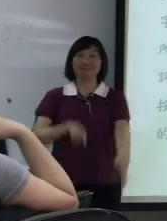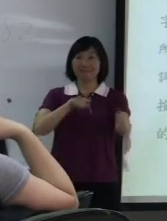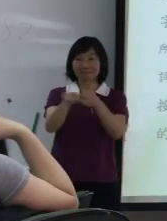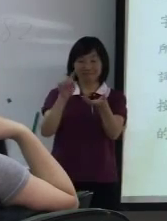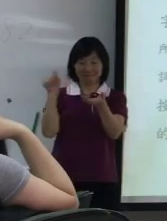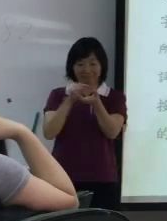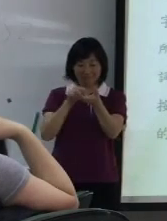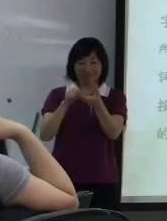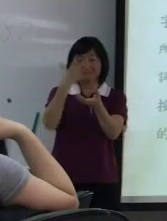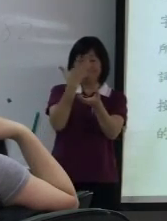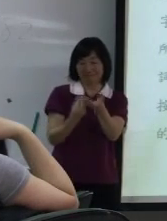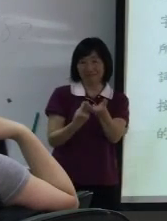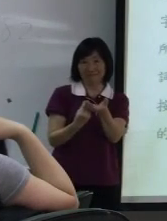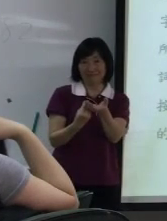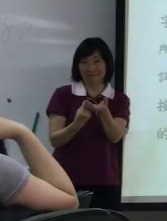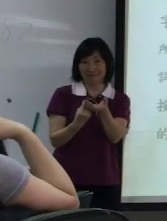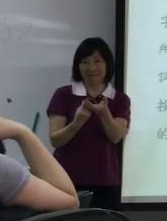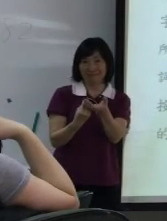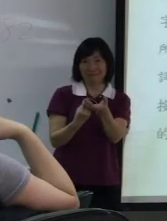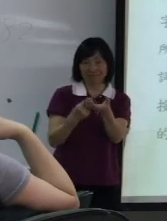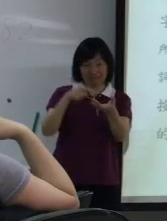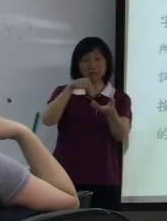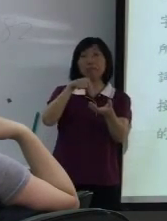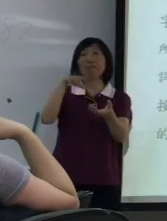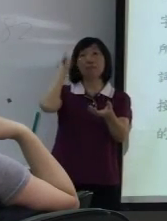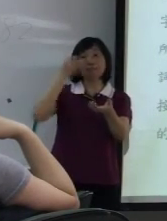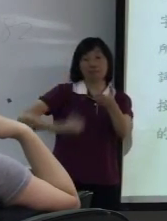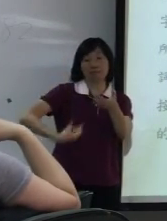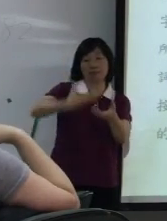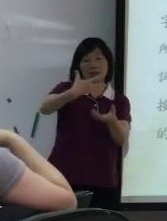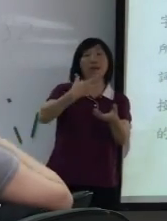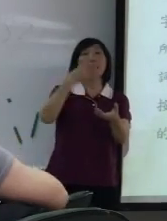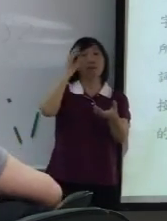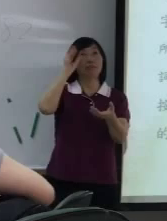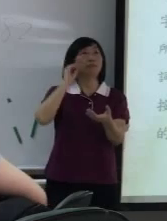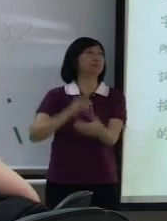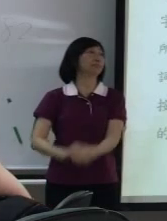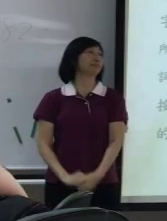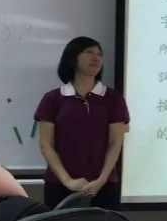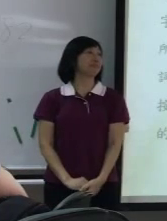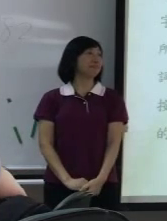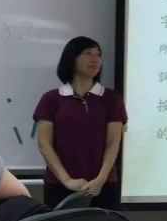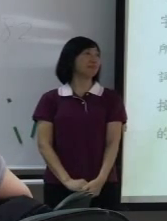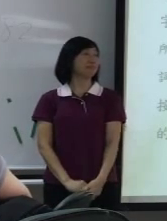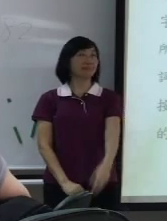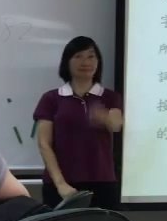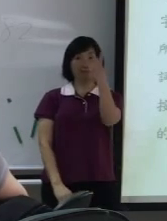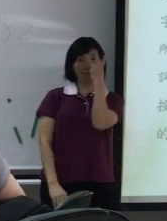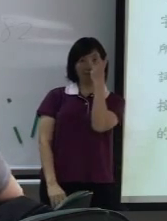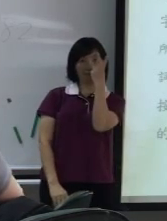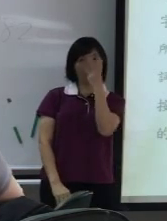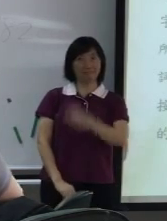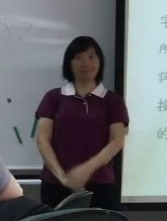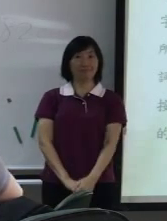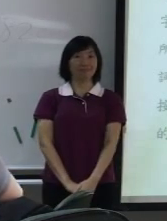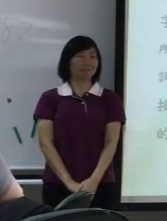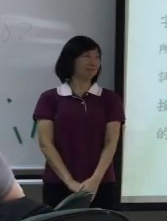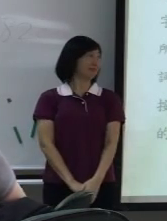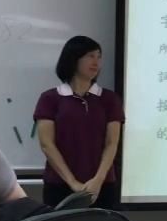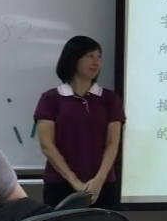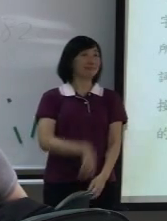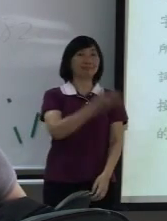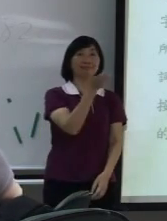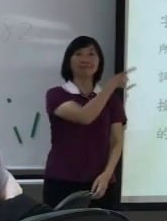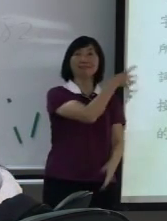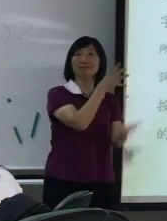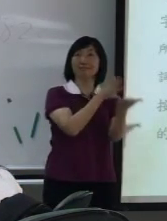入关键字词嘛，这是第二种方法。第三种方法就是刚刚